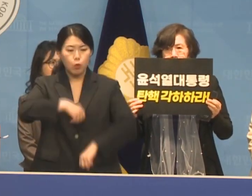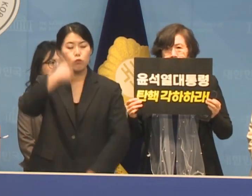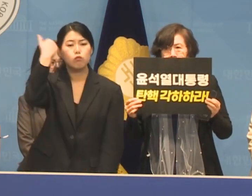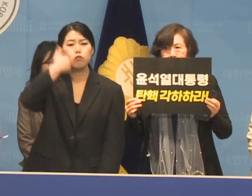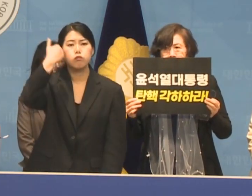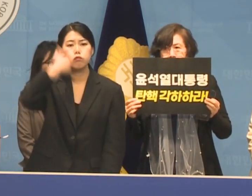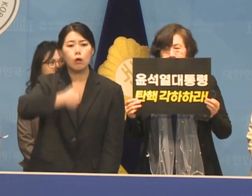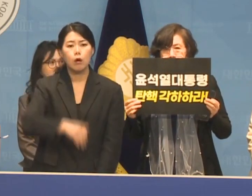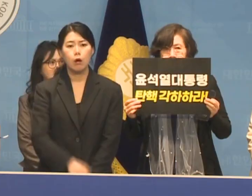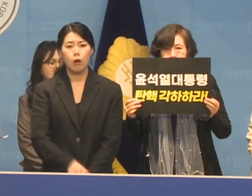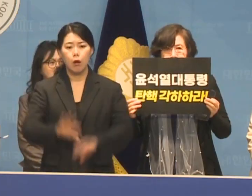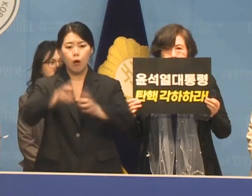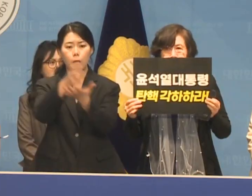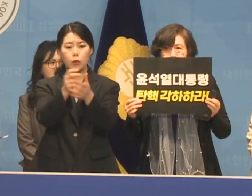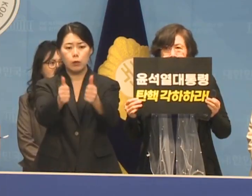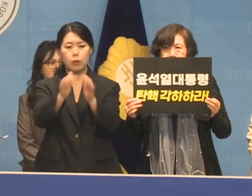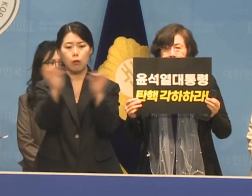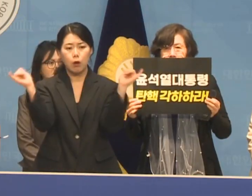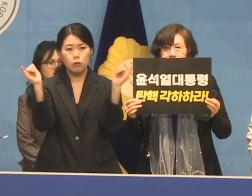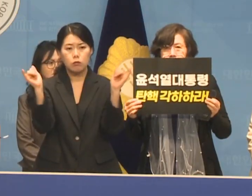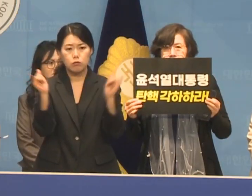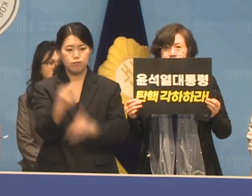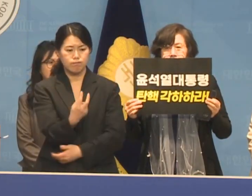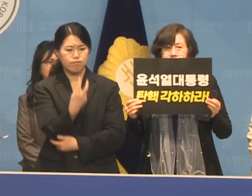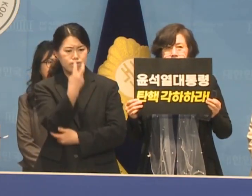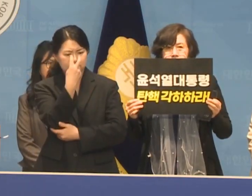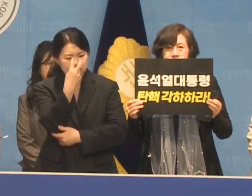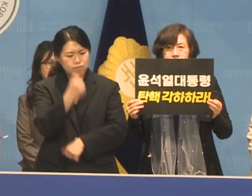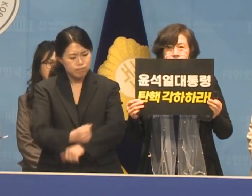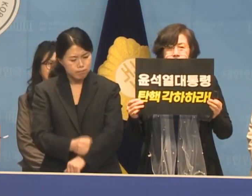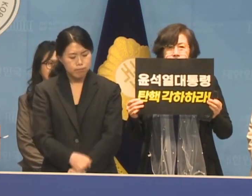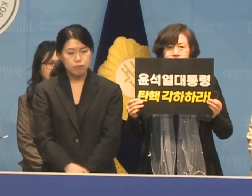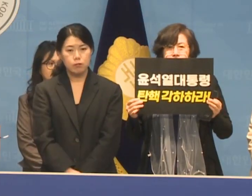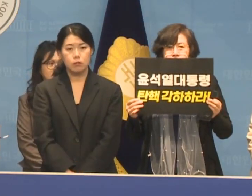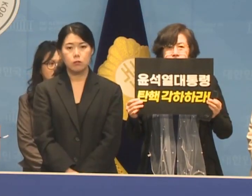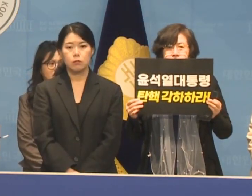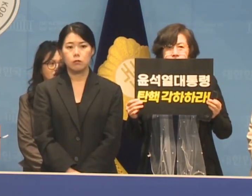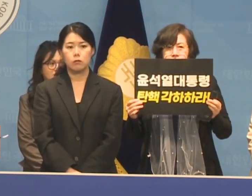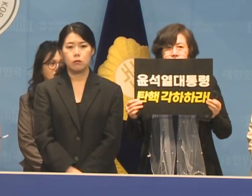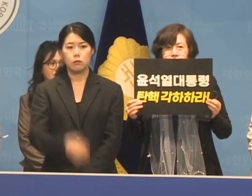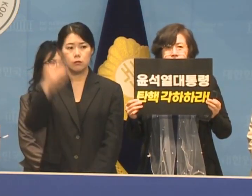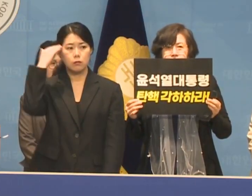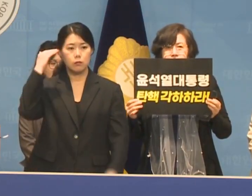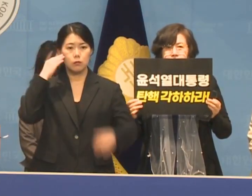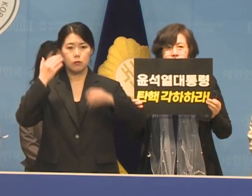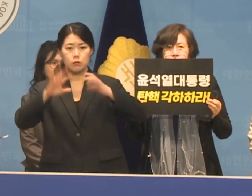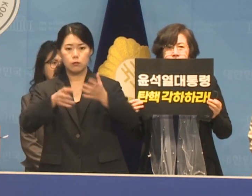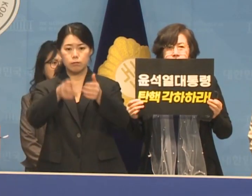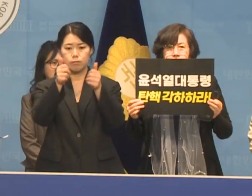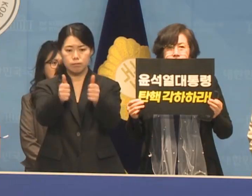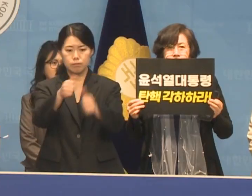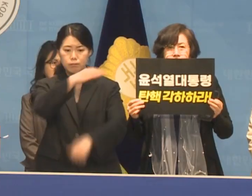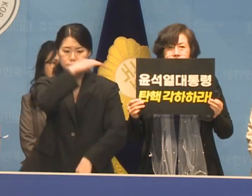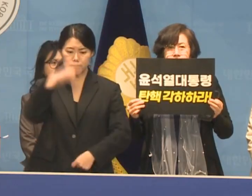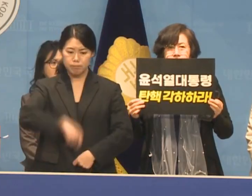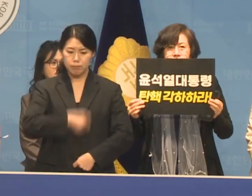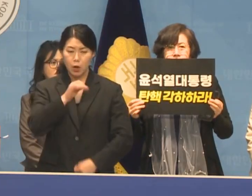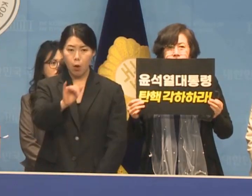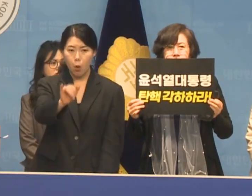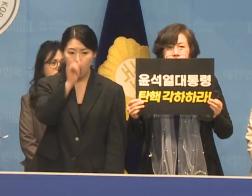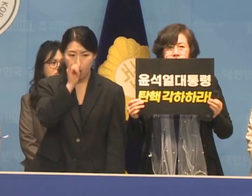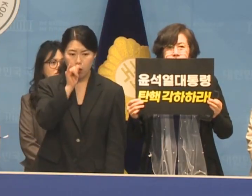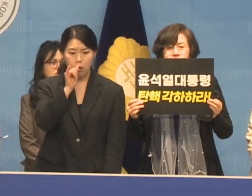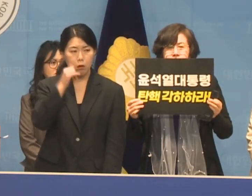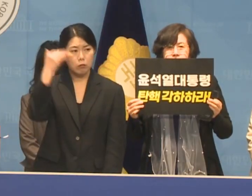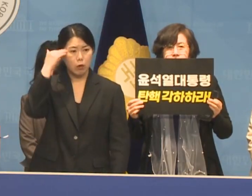누구인지를 헌법재판관들은 두 눈 뜨고 똑바로 봐야 됩니다. 대한민국의 사법정의가 살아있고 대한민국이